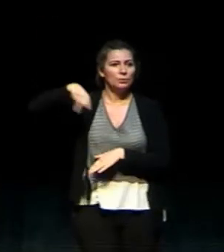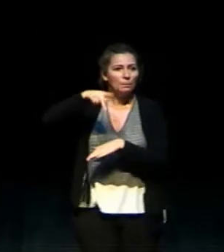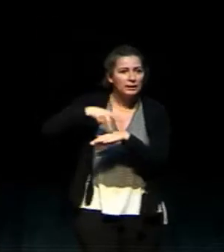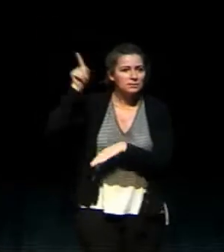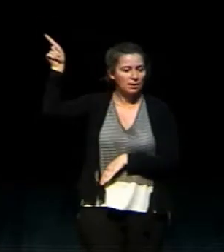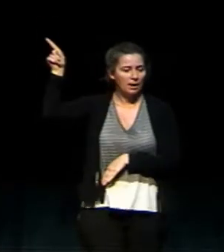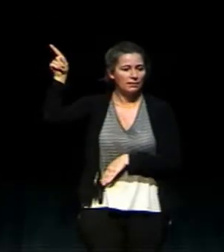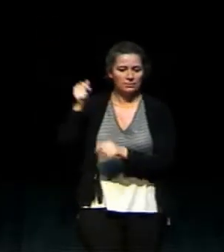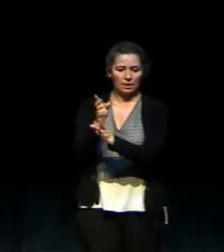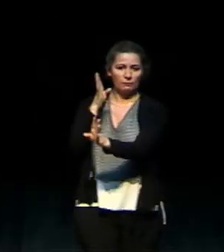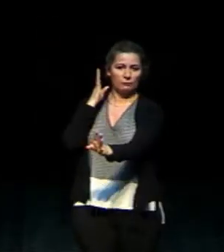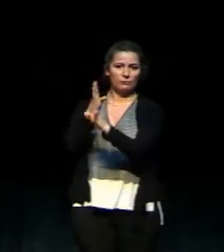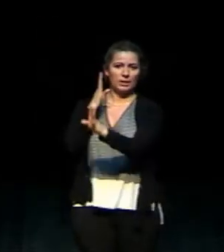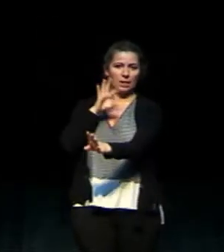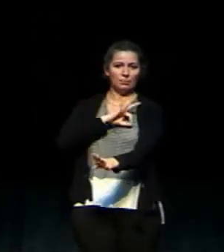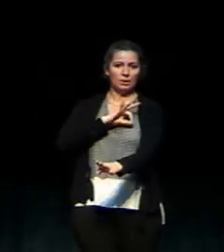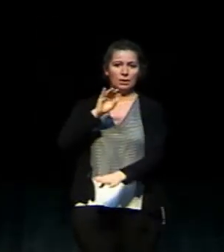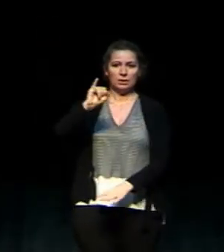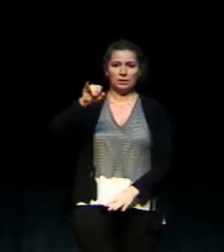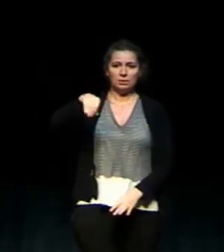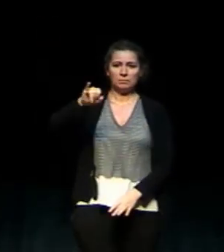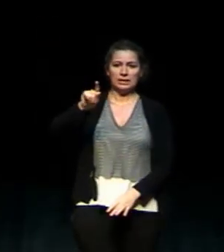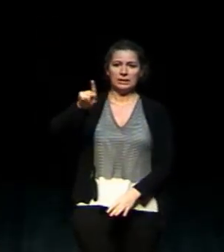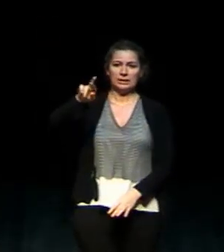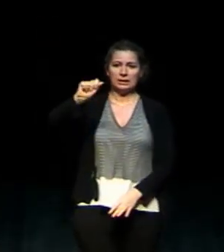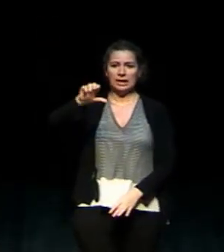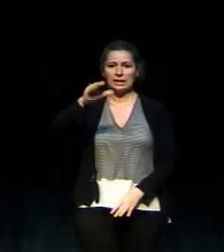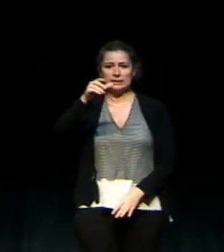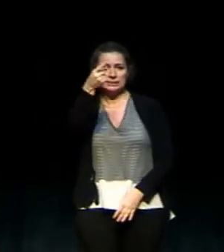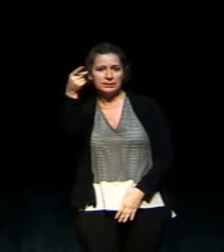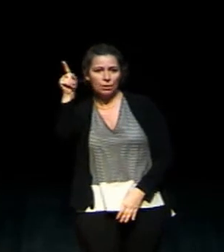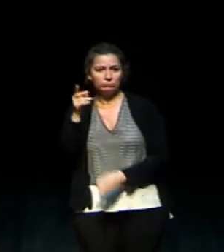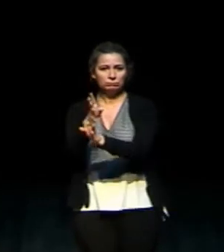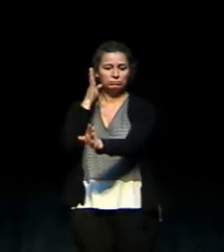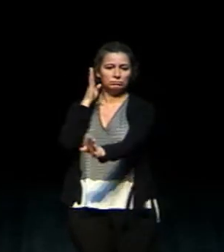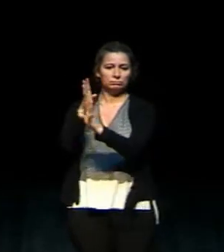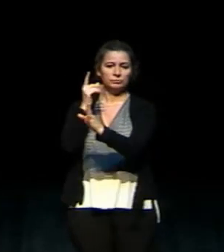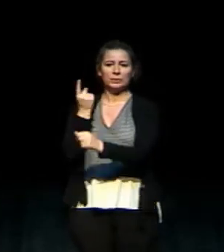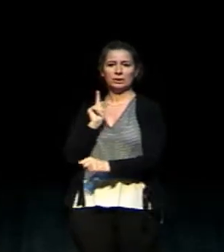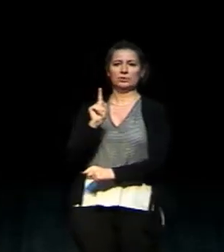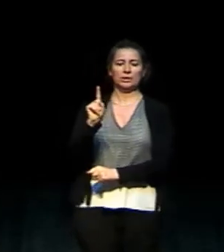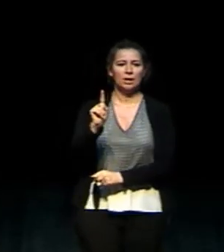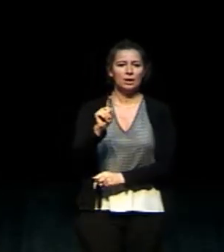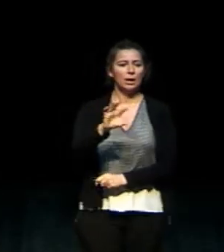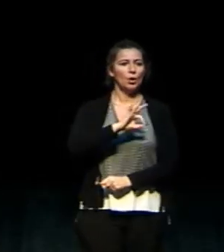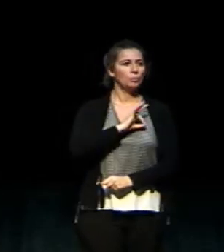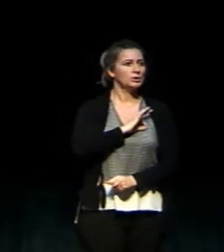eu cheguei no país, estava na fila da imigração para passar na imigração. E quando